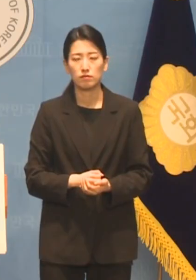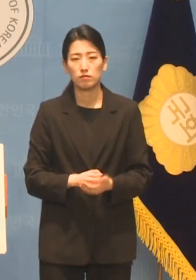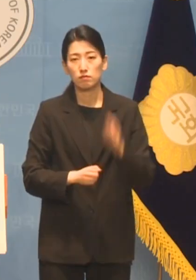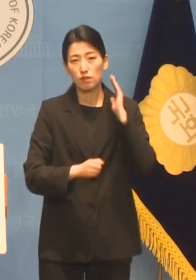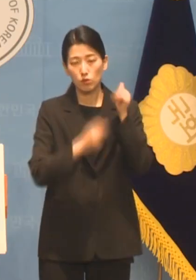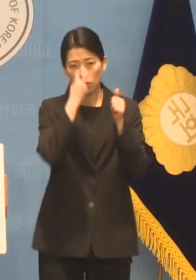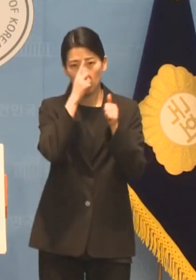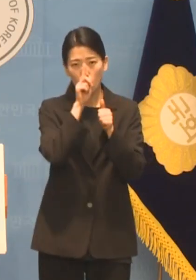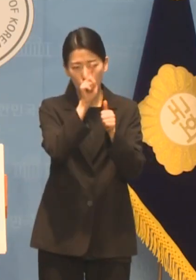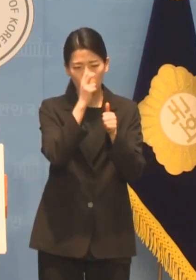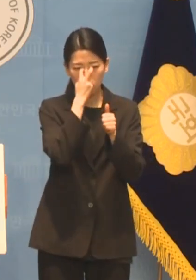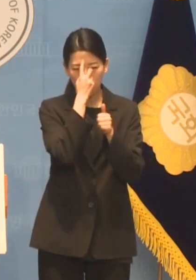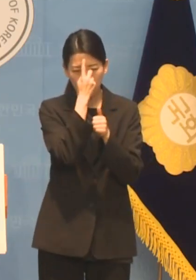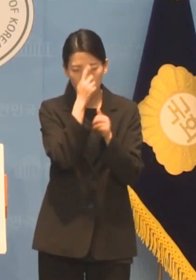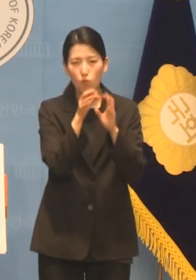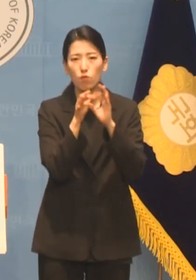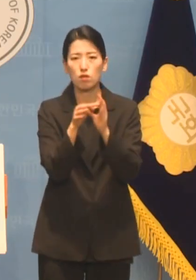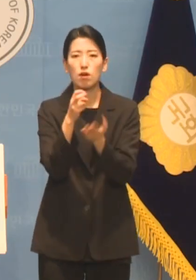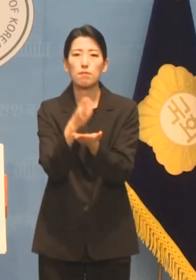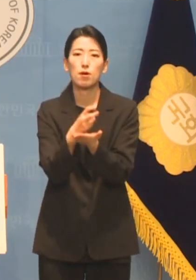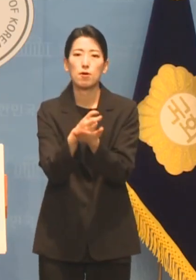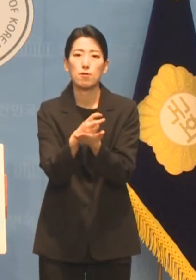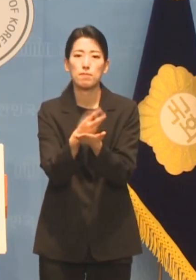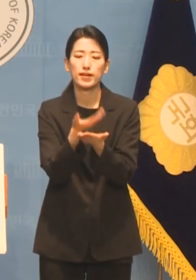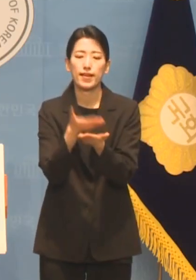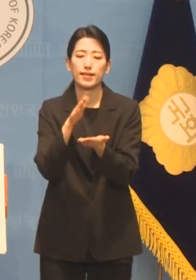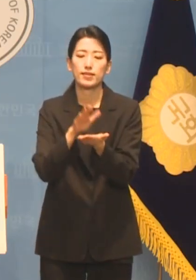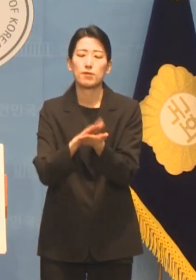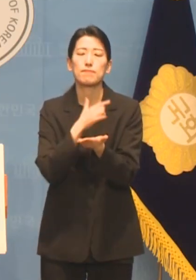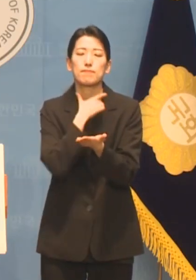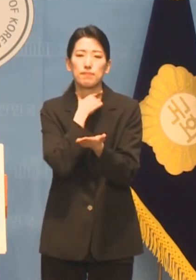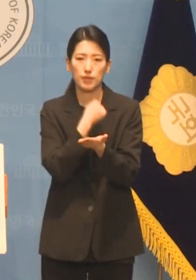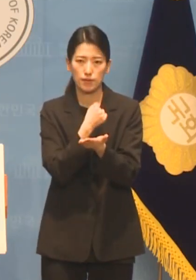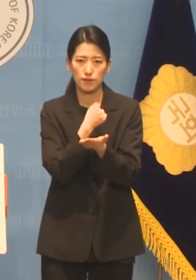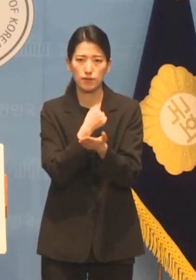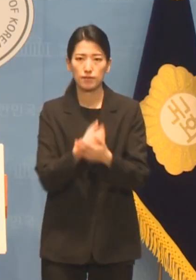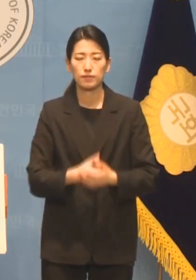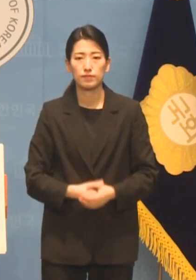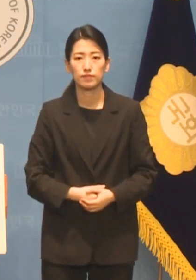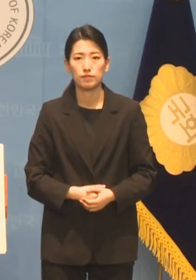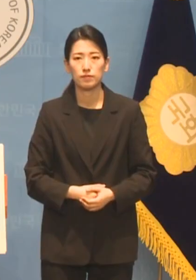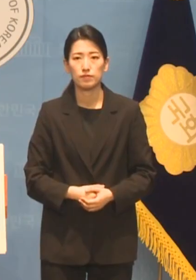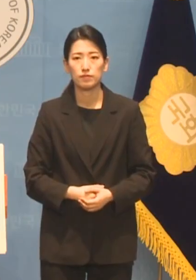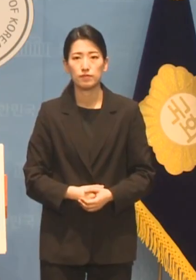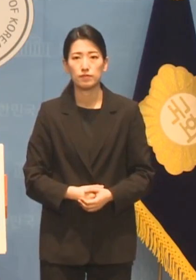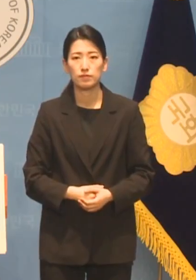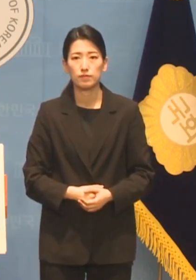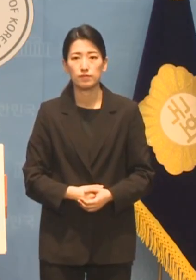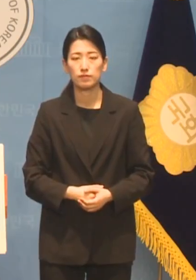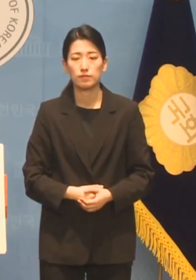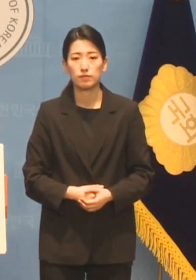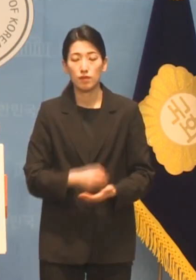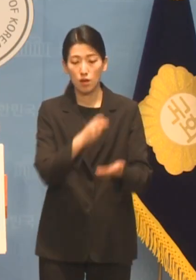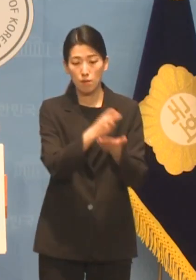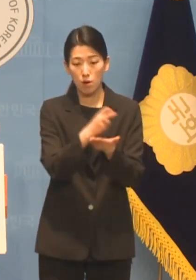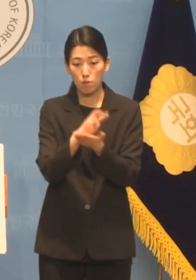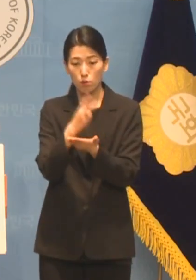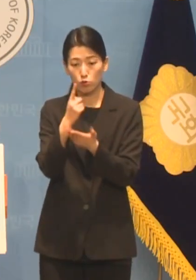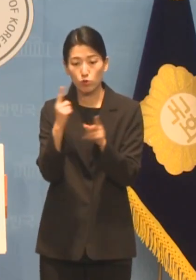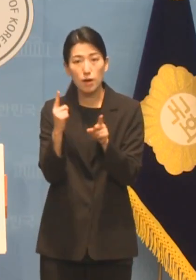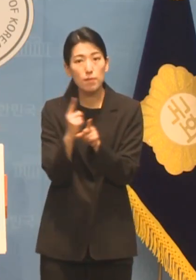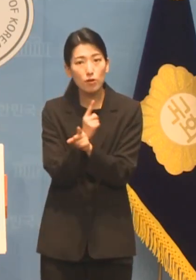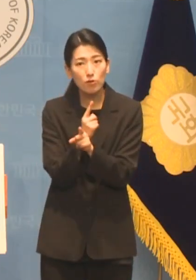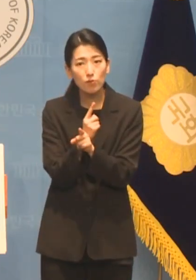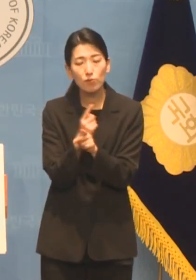경호에 관한 법률과 전직 대통령 예우에 관한 법률을 개정하고자 합니다. 두 법률의 개정으로 국민 혈세가 낭비되는